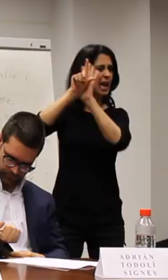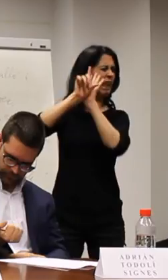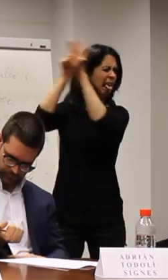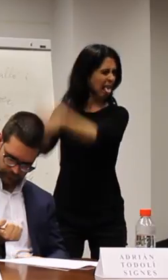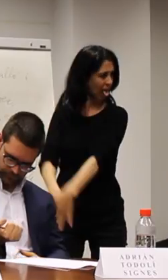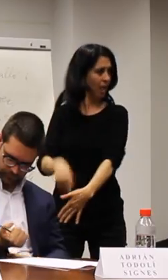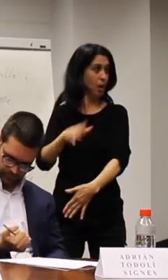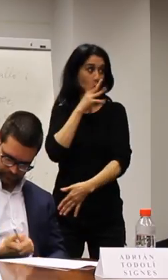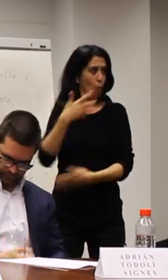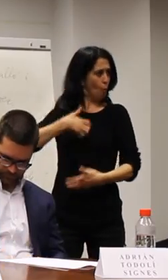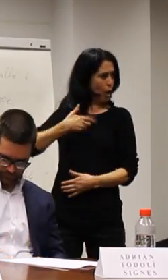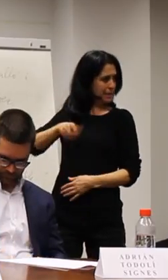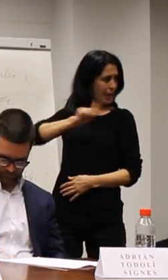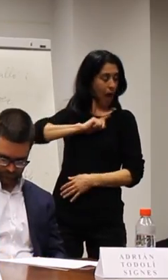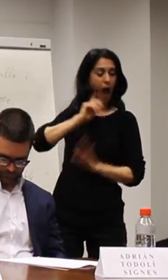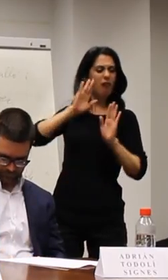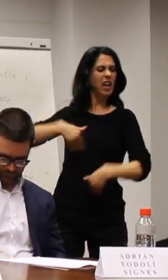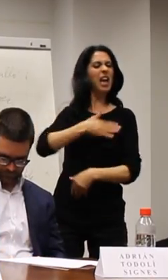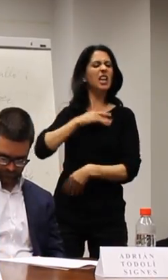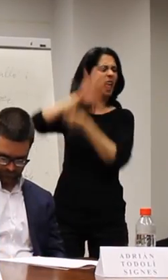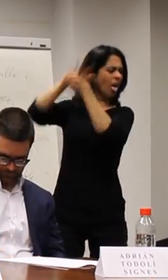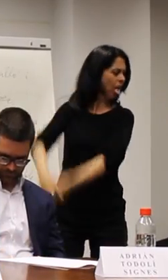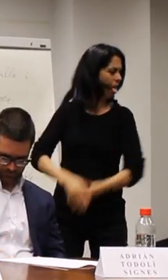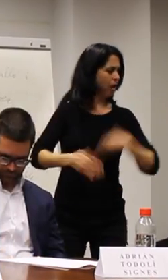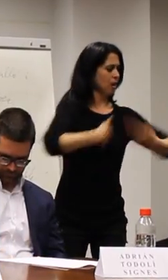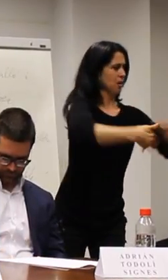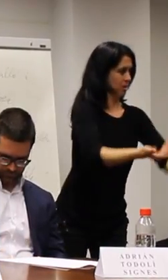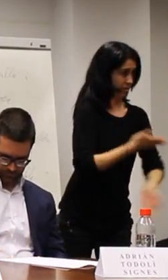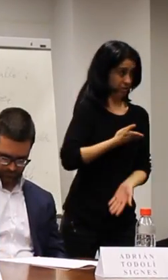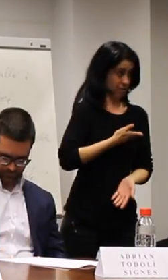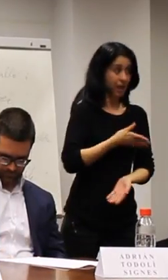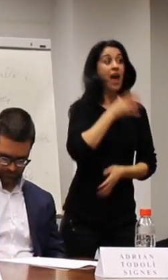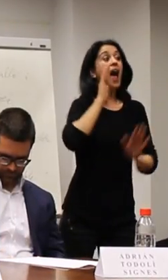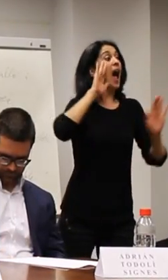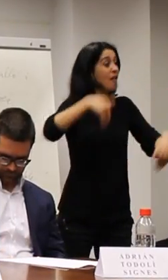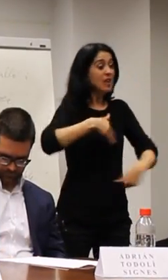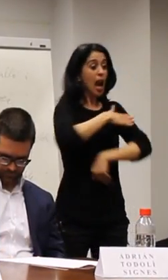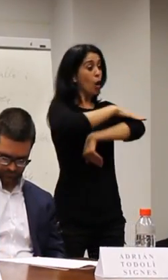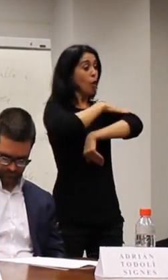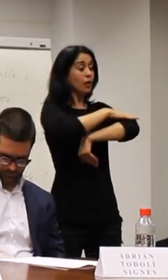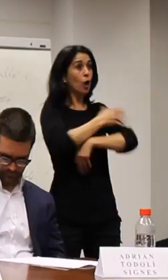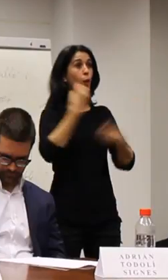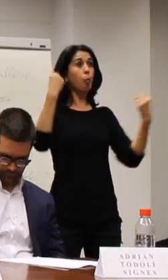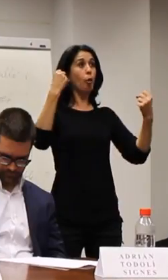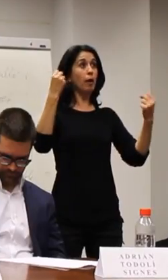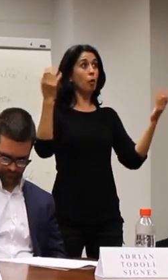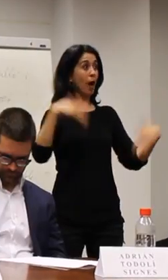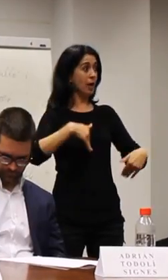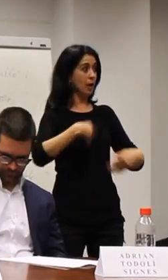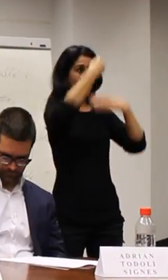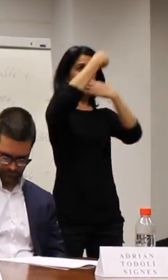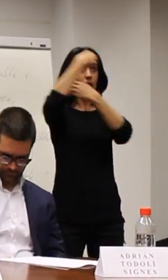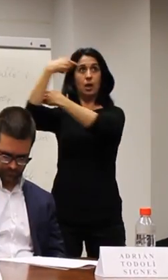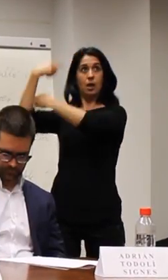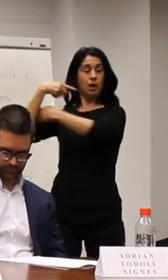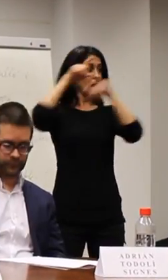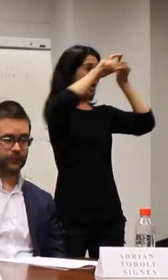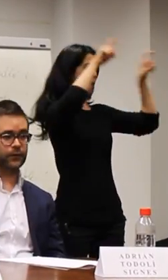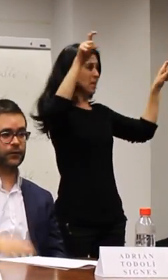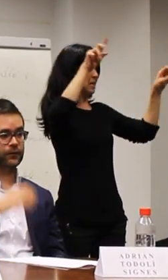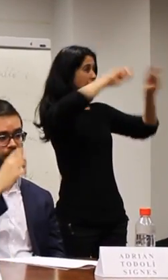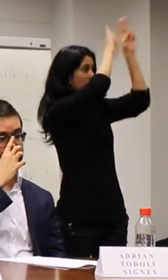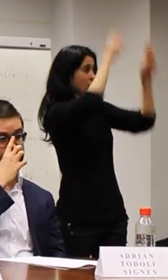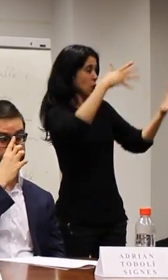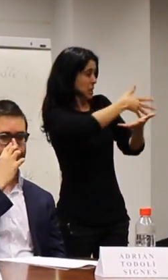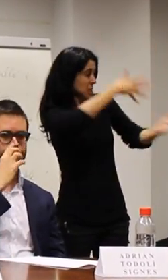los Estados y con la propia Unión Europea, por cierto, ¿no? En la medida en que los Estados no tienen ya poder realmente soberano para intervenir sobre unas